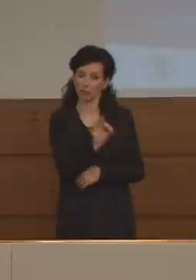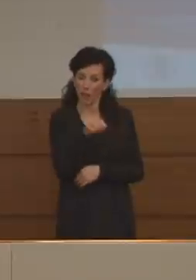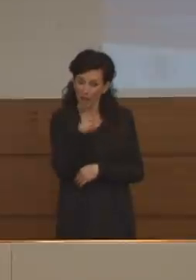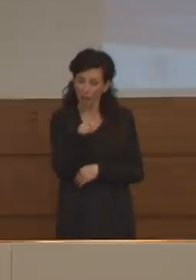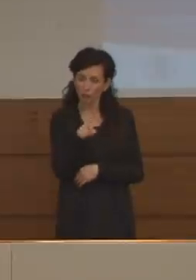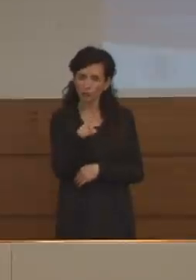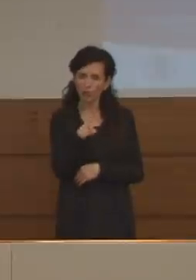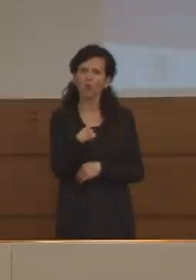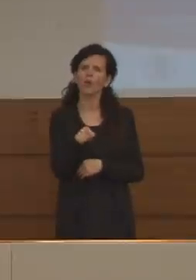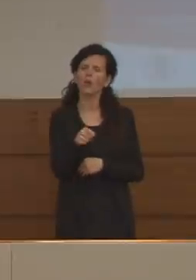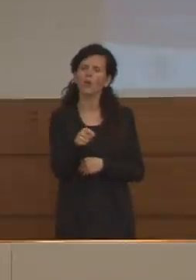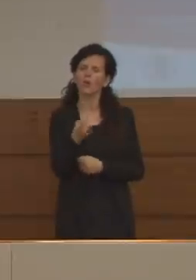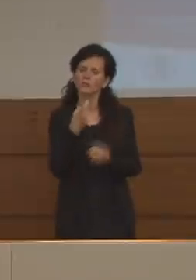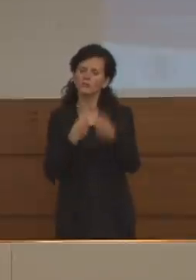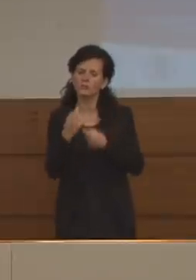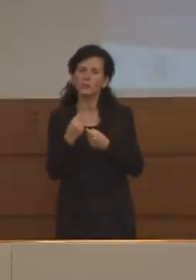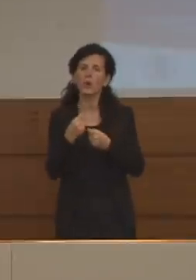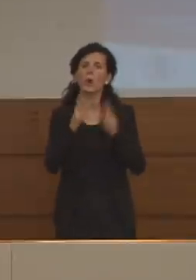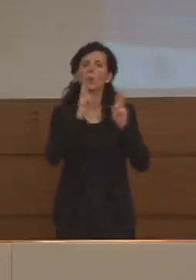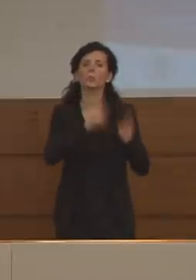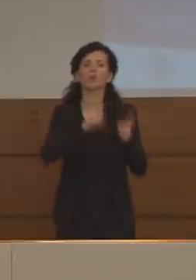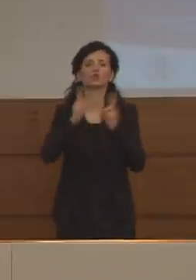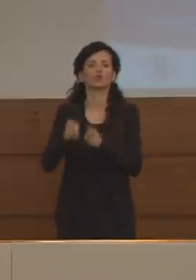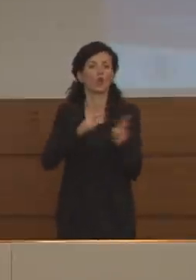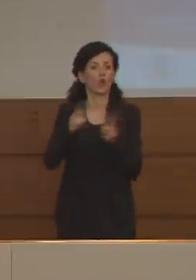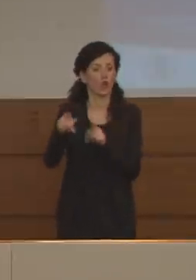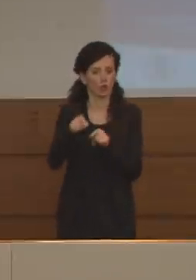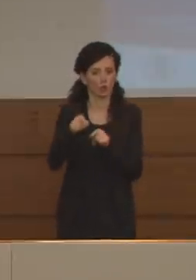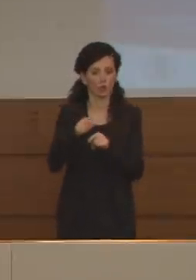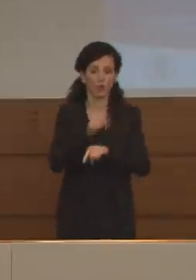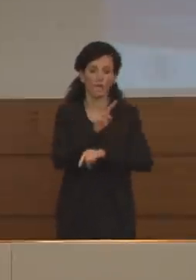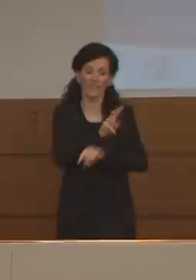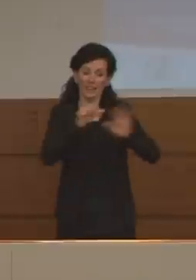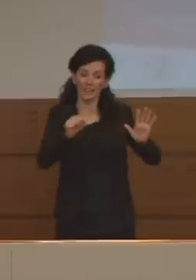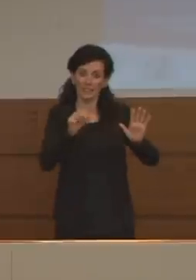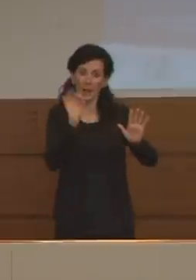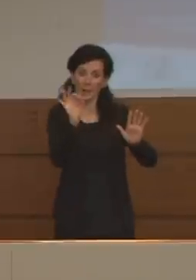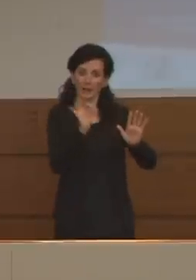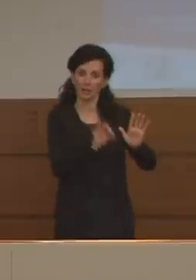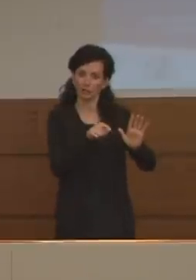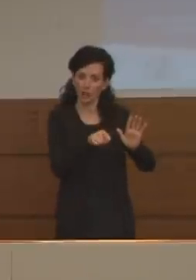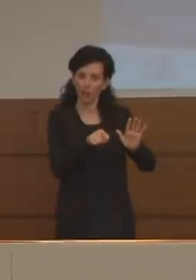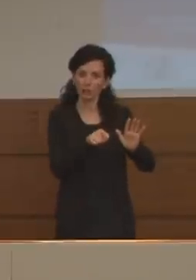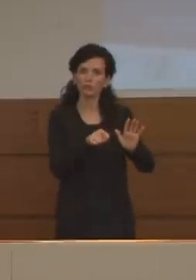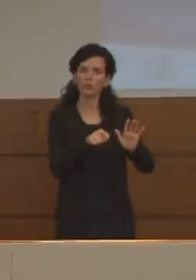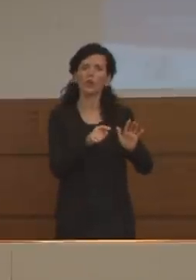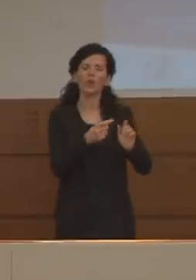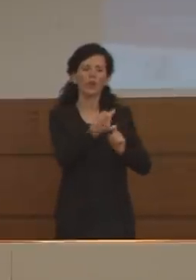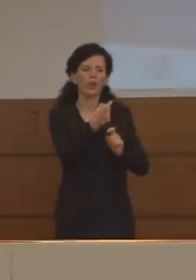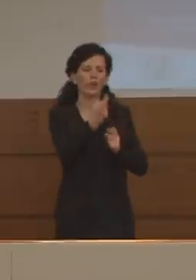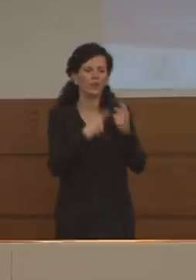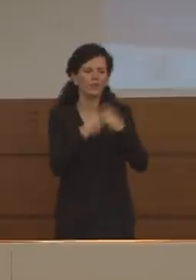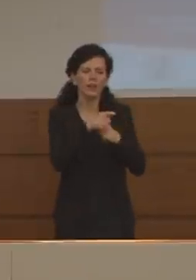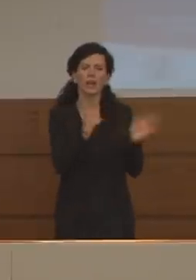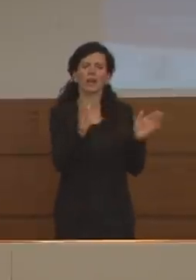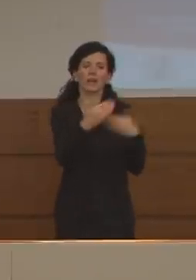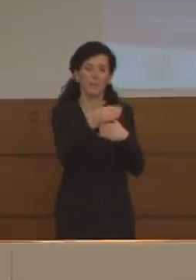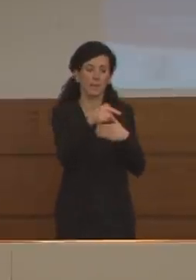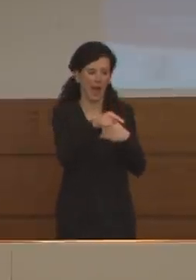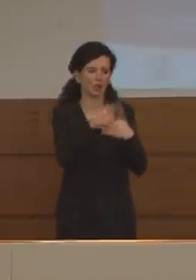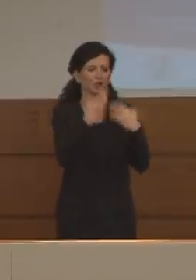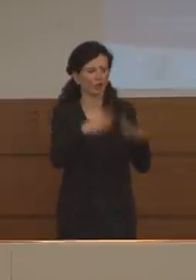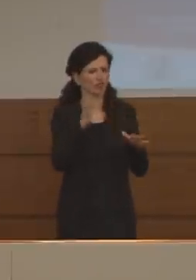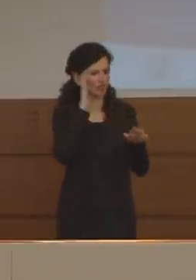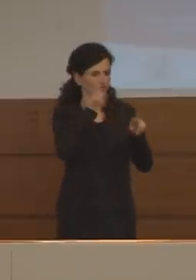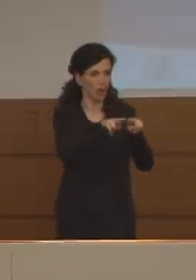provenivano da pronto soccorso e il 26 per cento dai reparti in pazienti che poi si sono aggravati